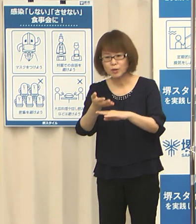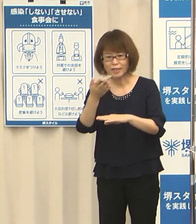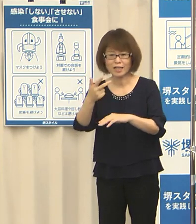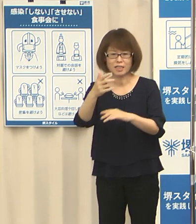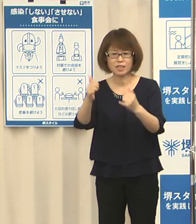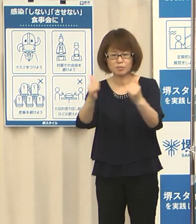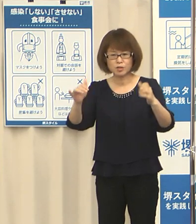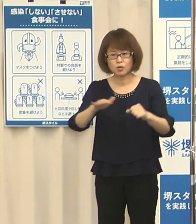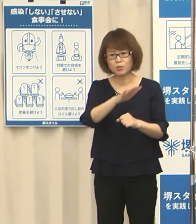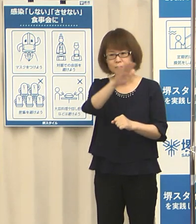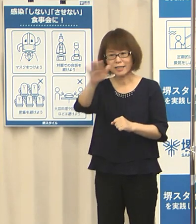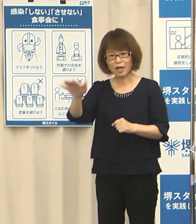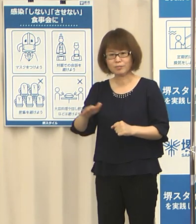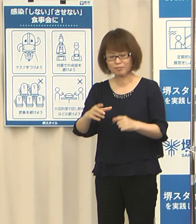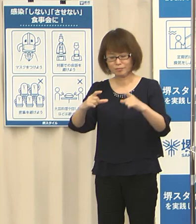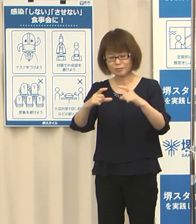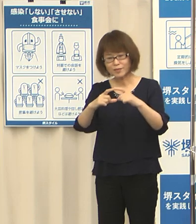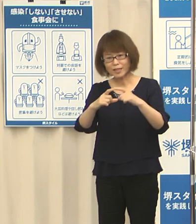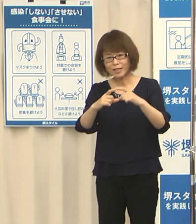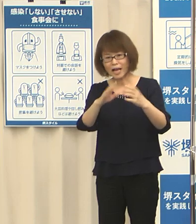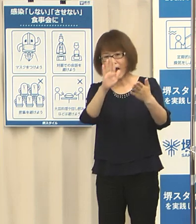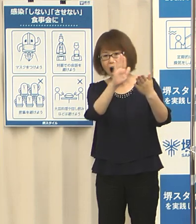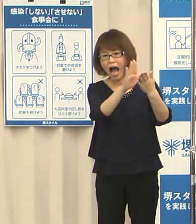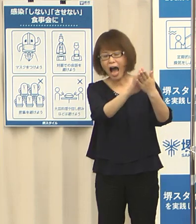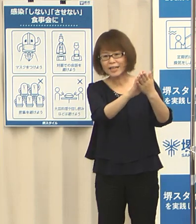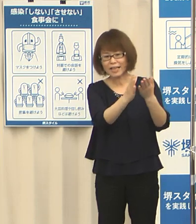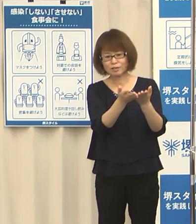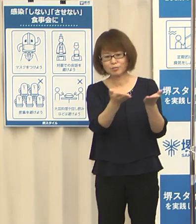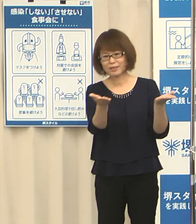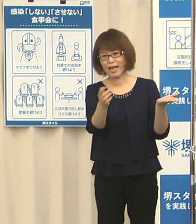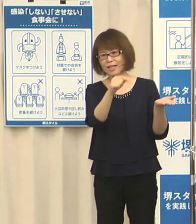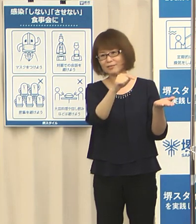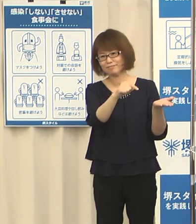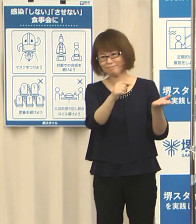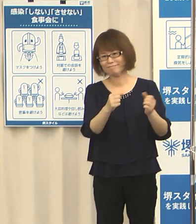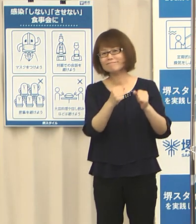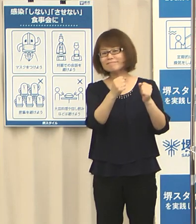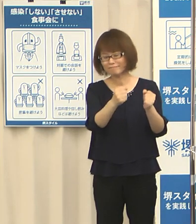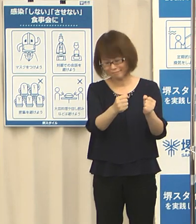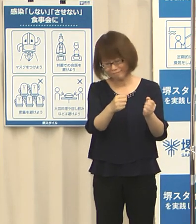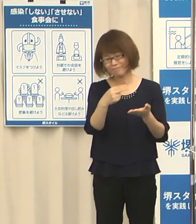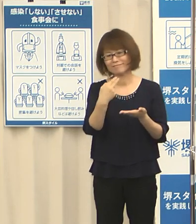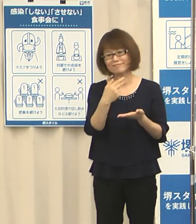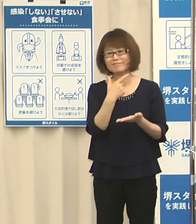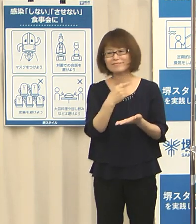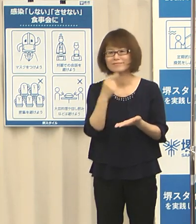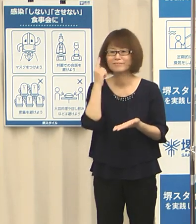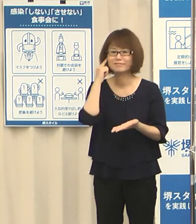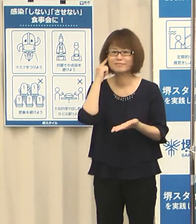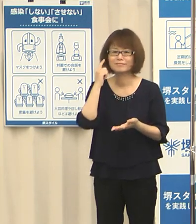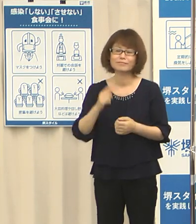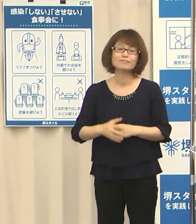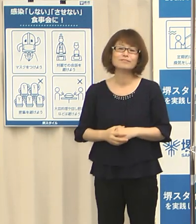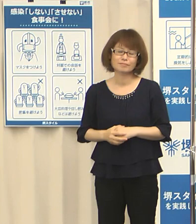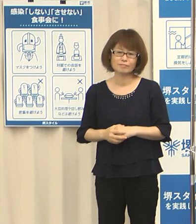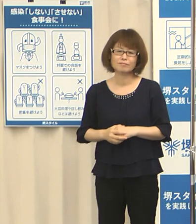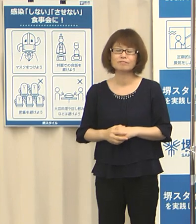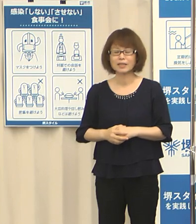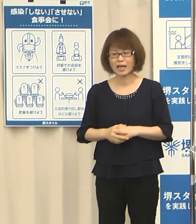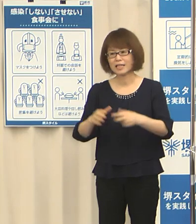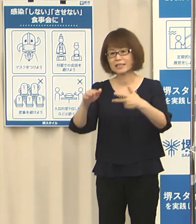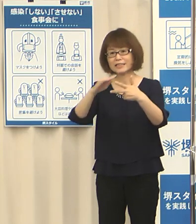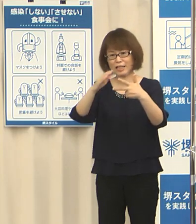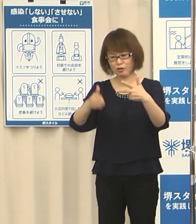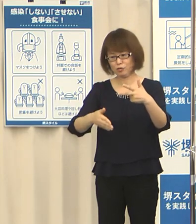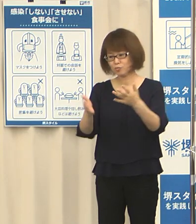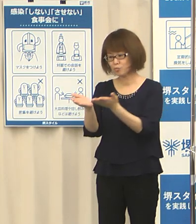んにもこのステッカーが貼っている店で過ごしていただきたいと思っております。また施設であったり店舗の